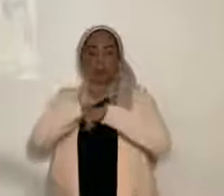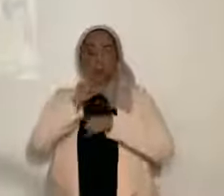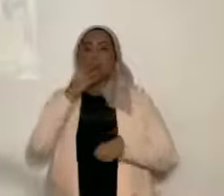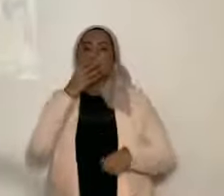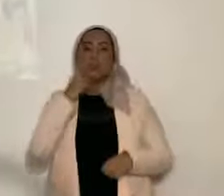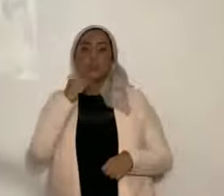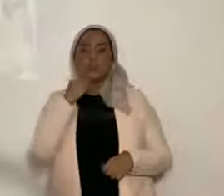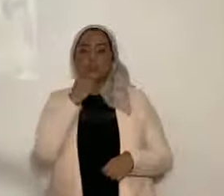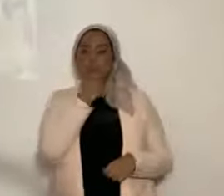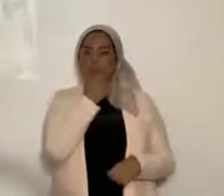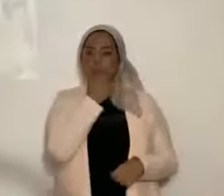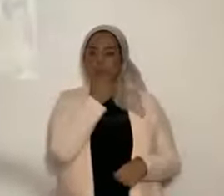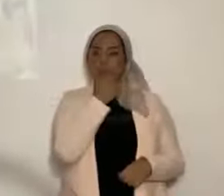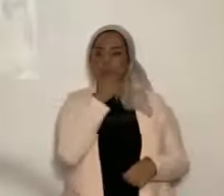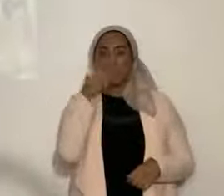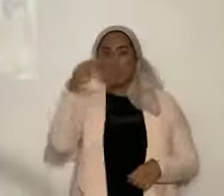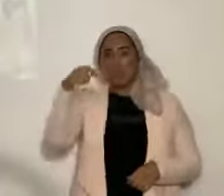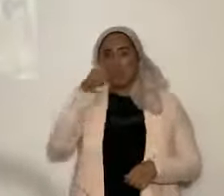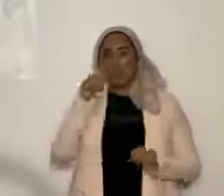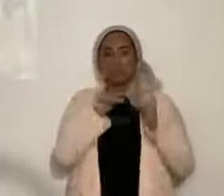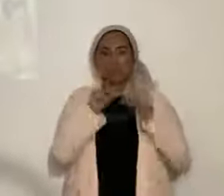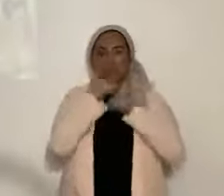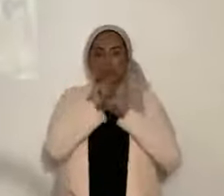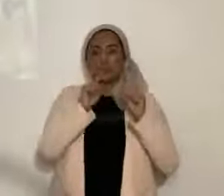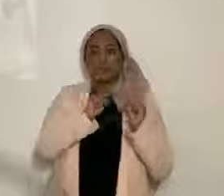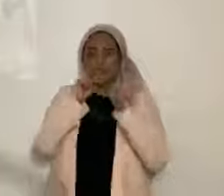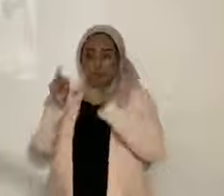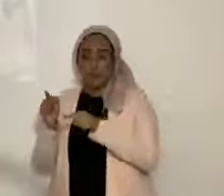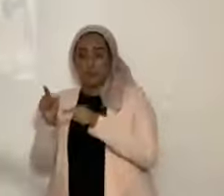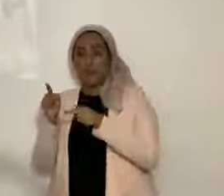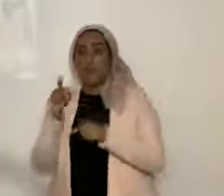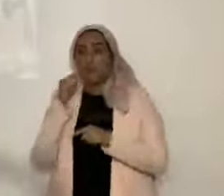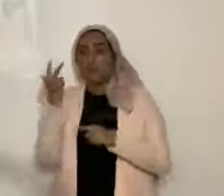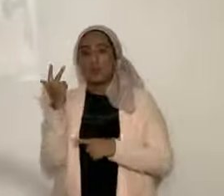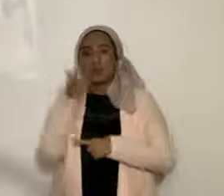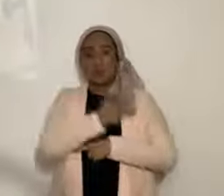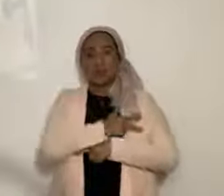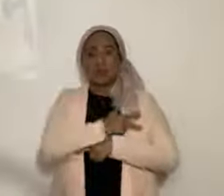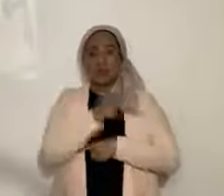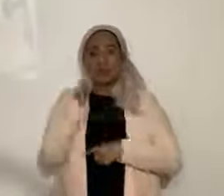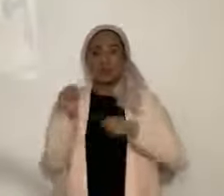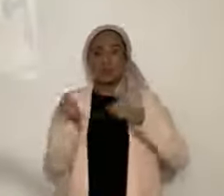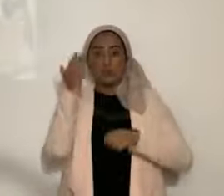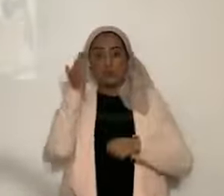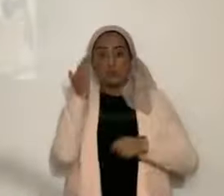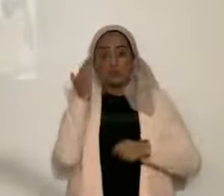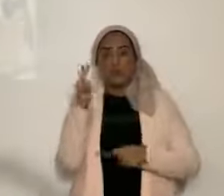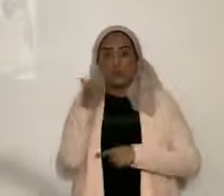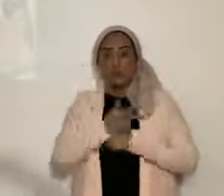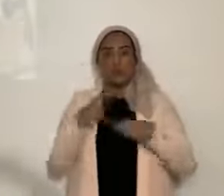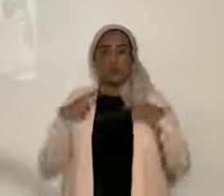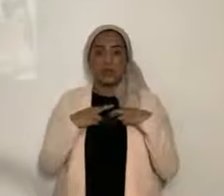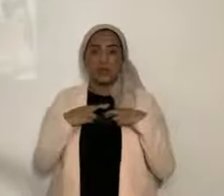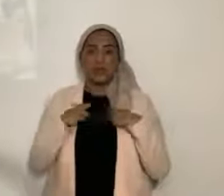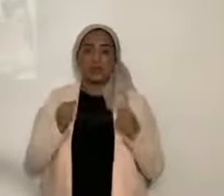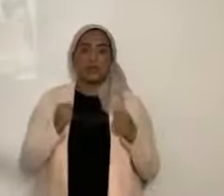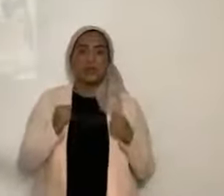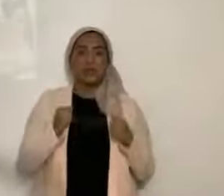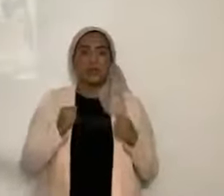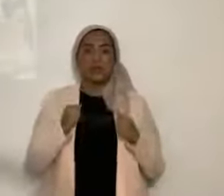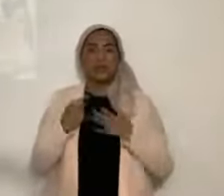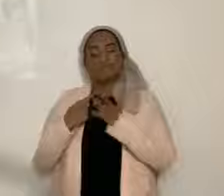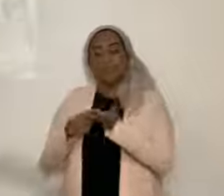allá. Y Pablo, como acostumbraba, fue a ellos y por 3 días de Shabbat, 3 días de reposo,